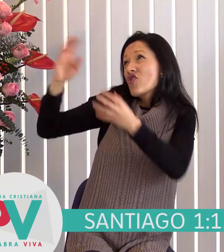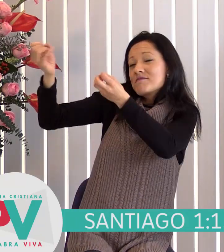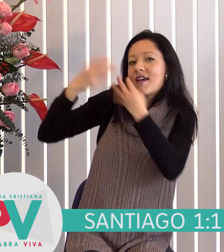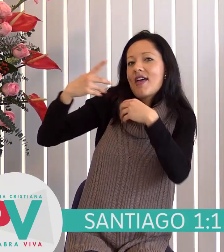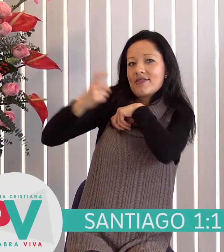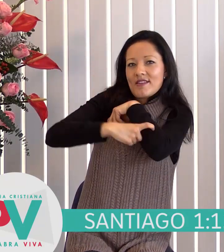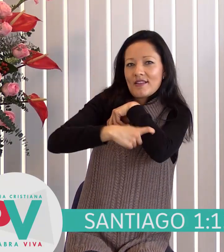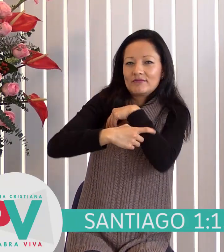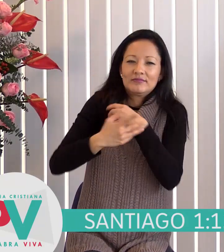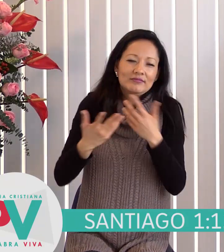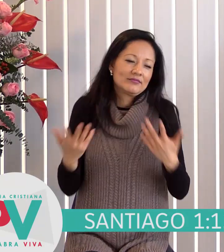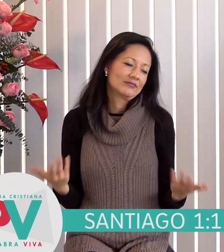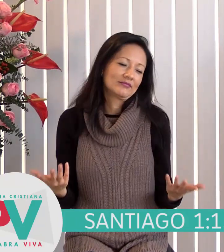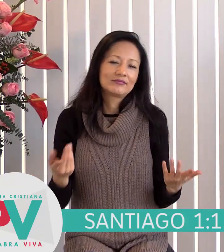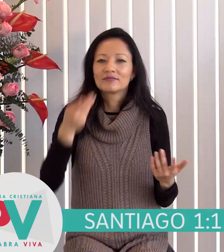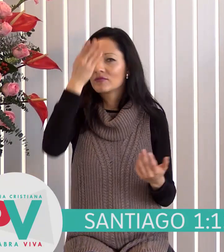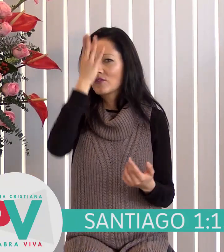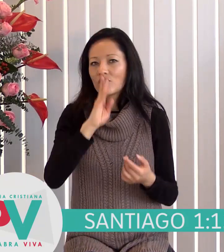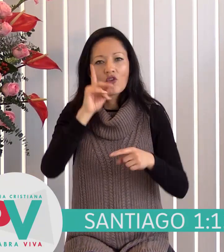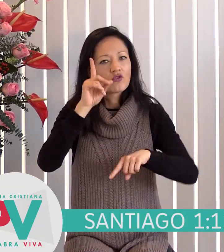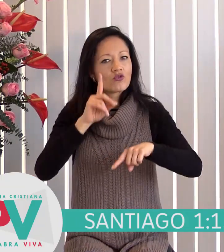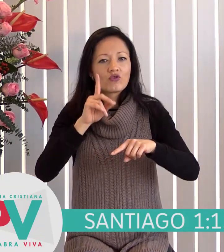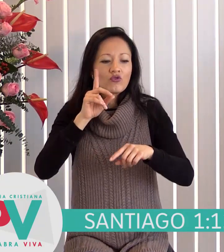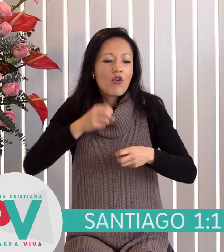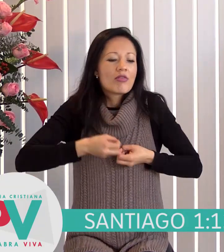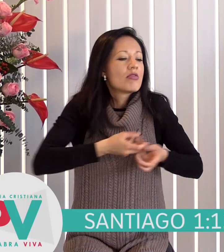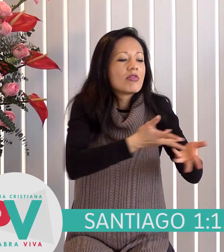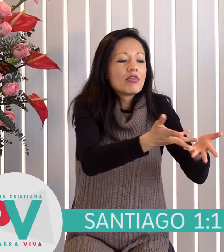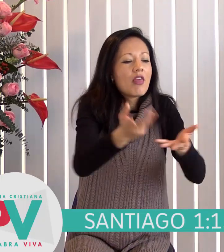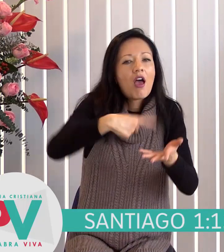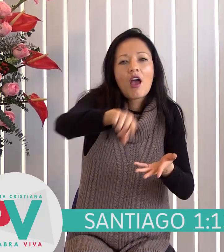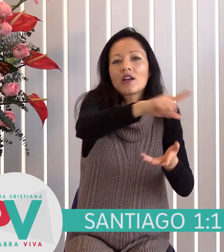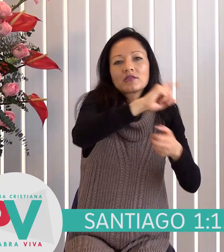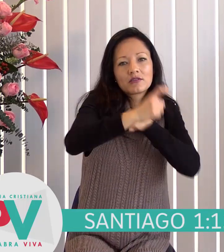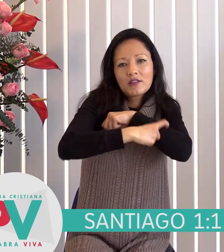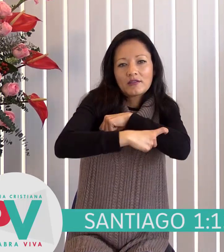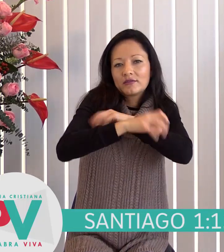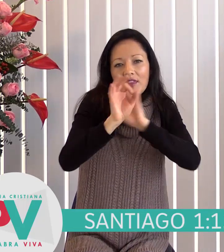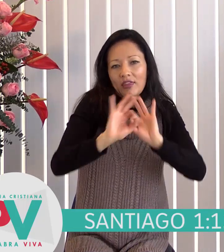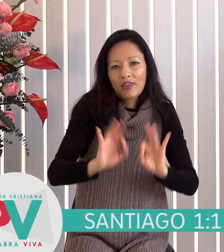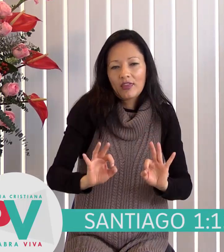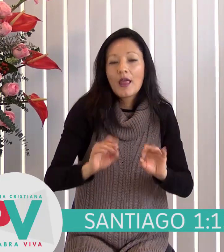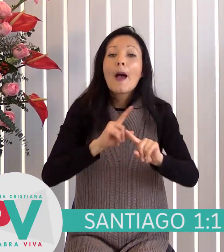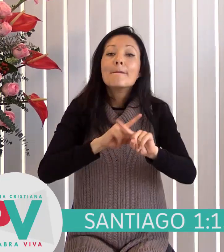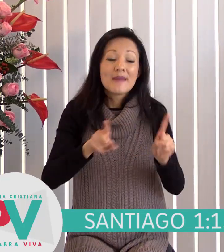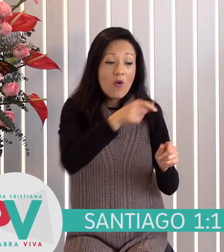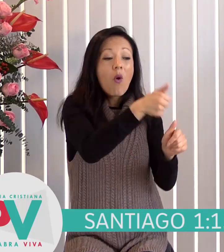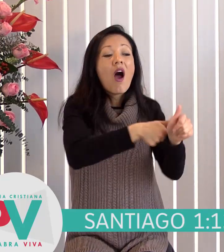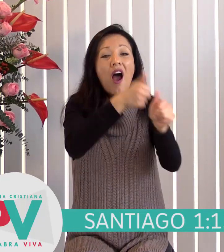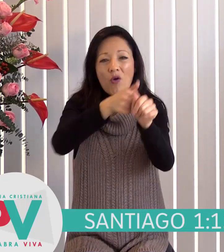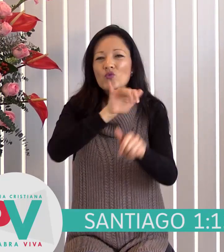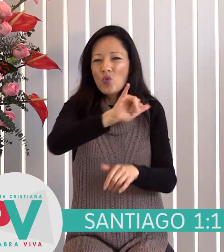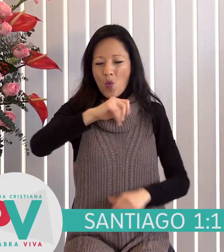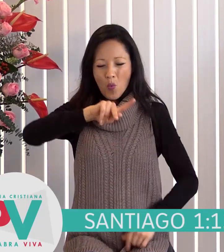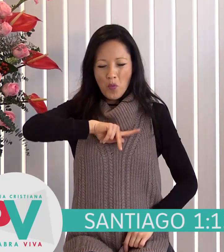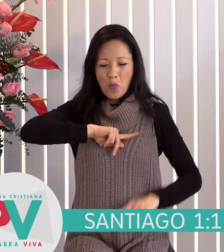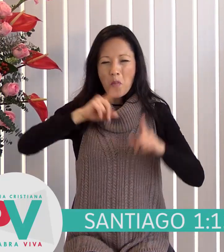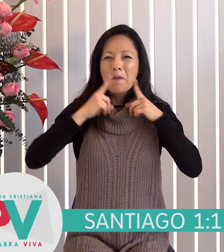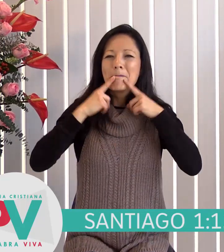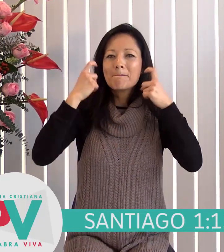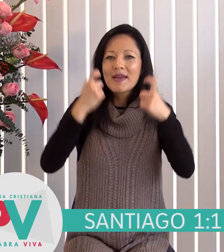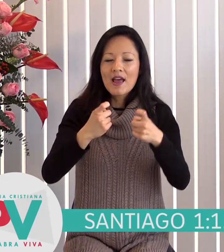ser tentado por el mal, ni Él tienta a nadie, sino que cada uno es tentado cuando de su propia concupiscencia